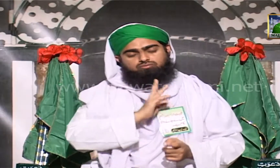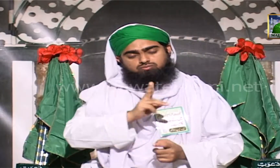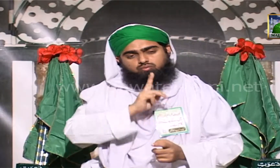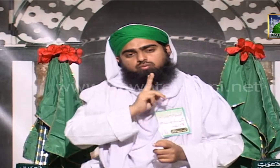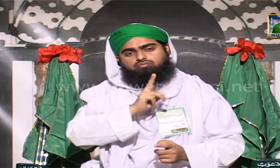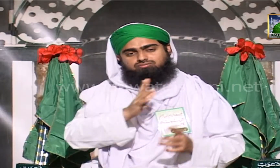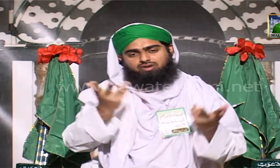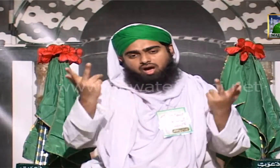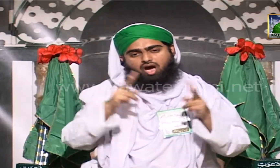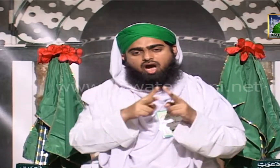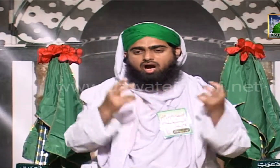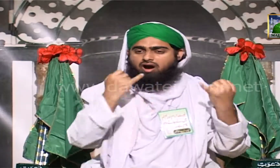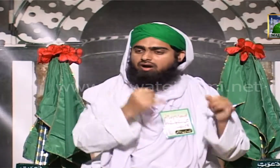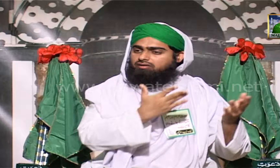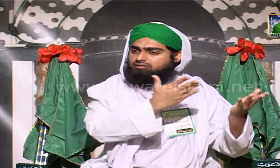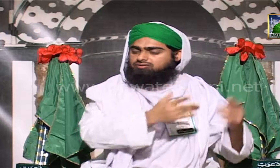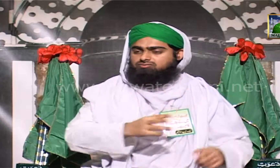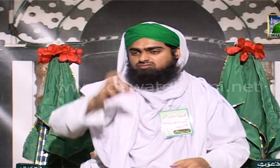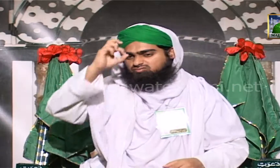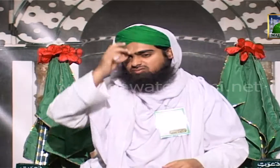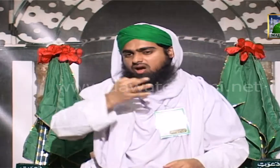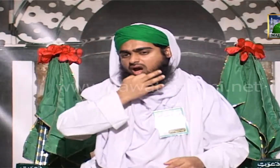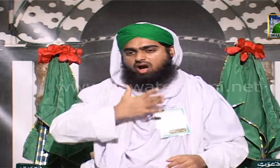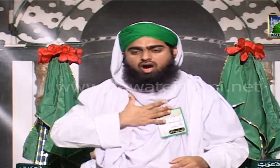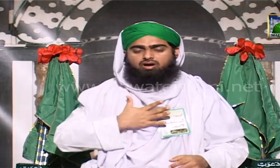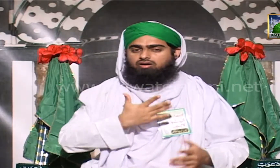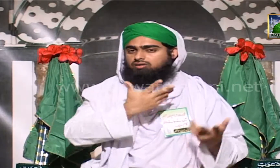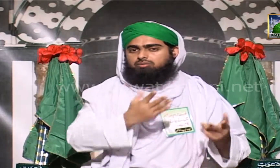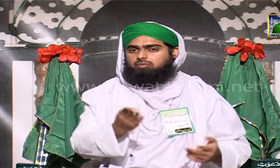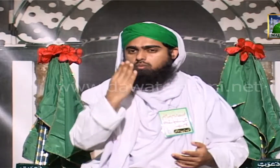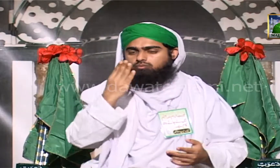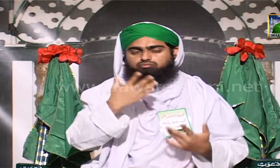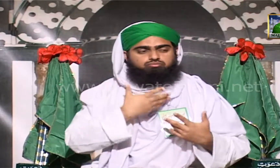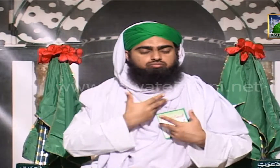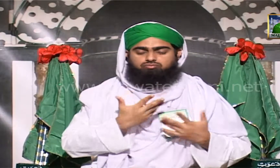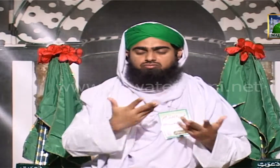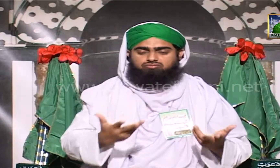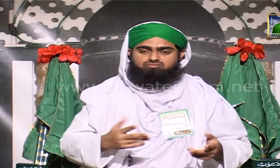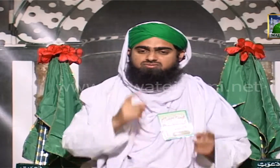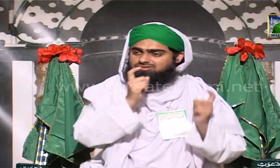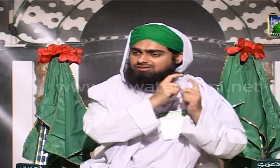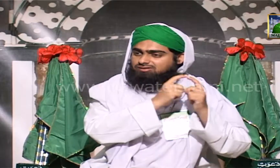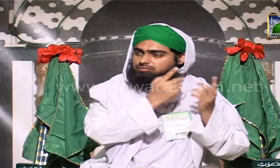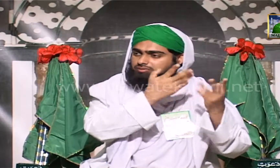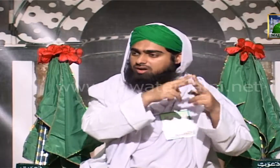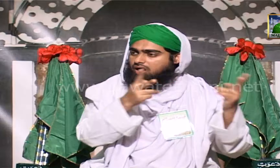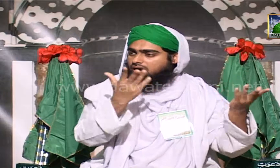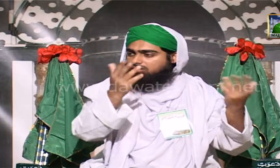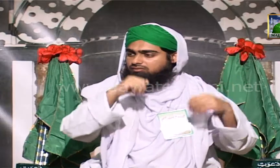ہیں, کڑکڑ کرتے رہتے ہیں ان کی بزرگوں کی اور علماء حقہ کی غیبت کرتے رہتے ہیں. تو اس طرح کو ان کے بھی حاسدین